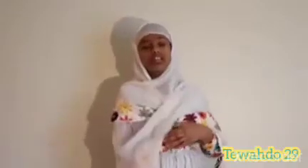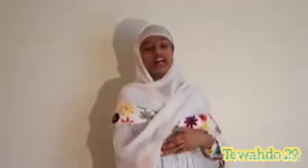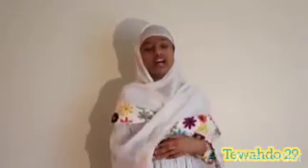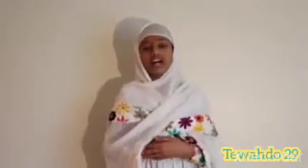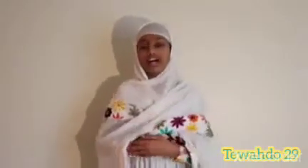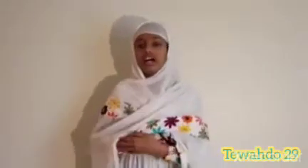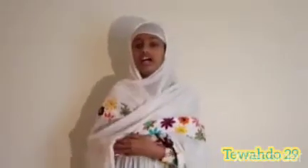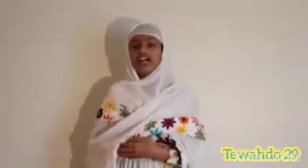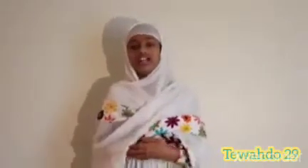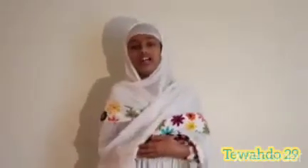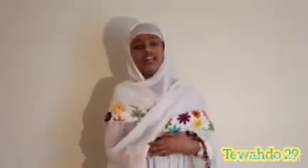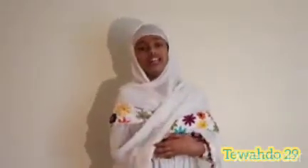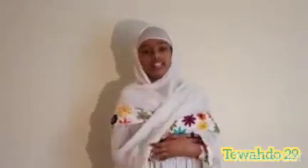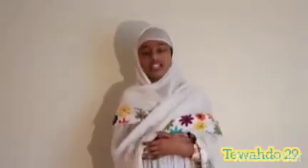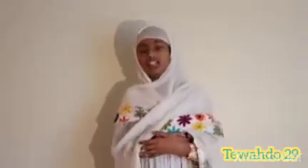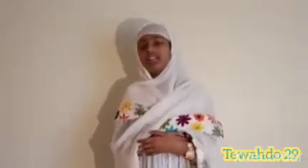ዐሩግ ሕፃናት